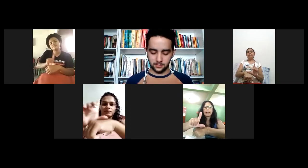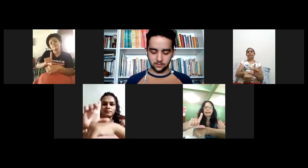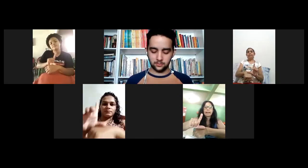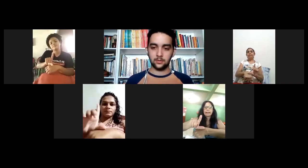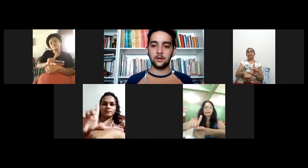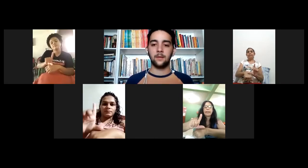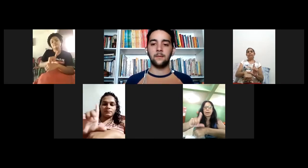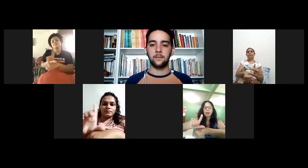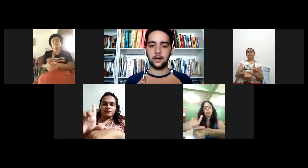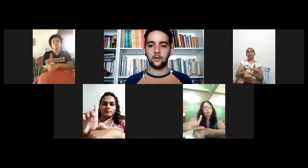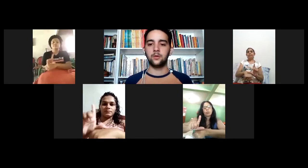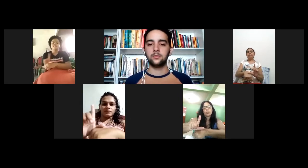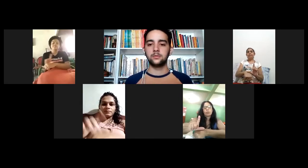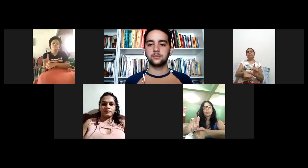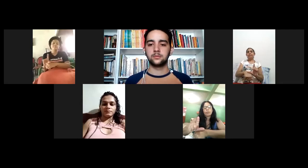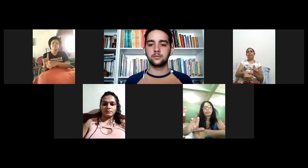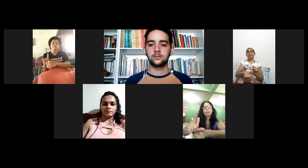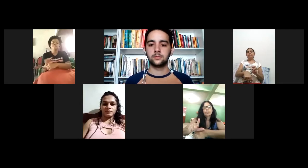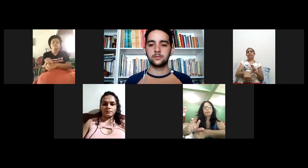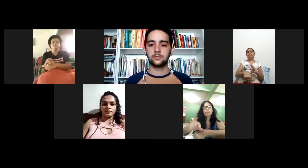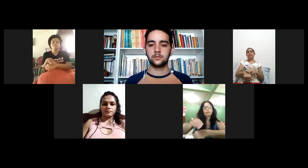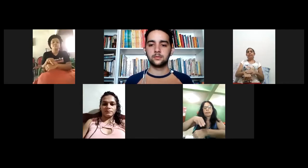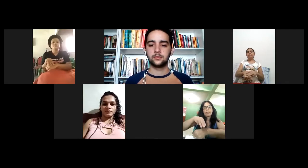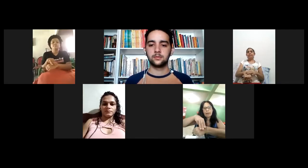L na mão, marrom,